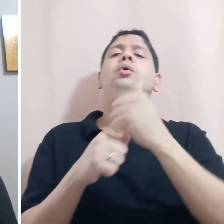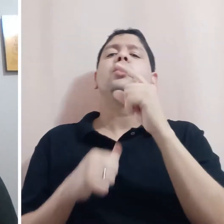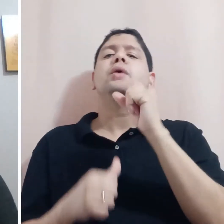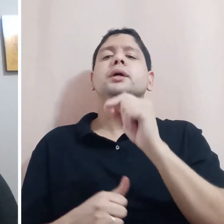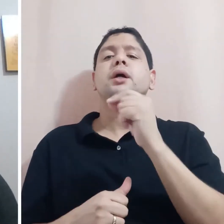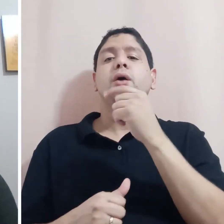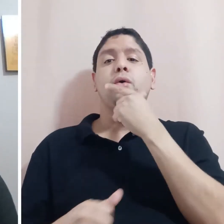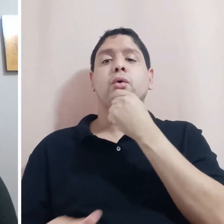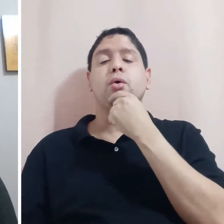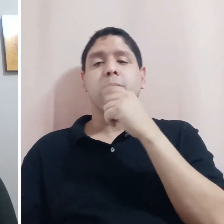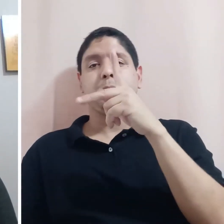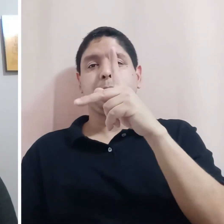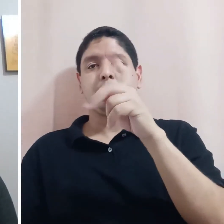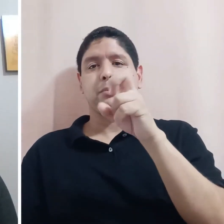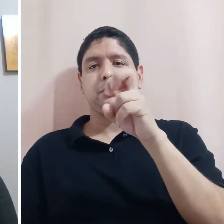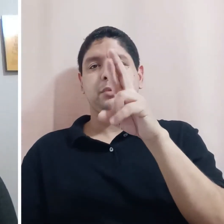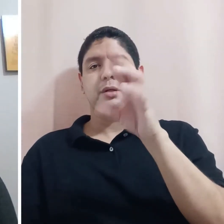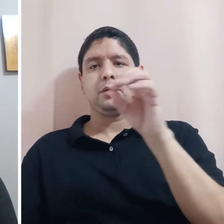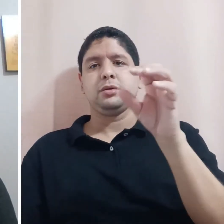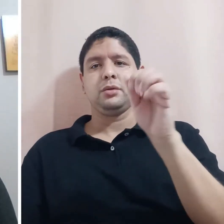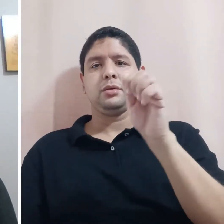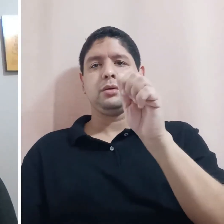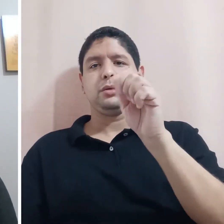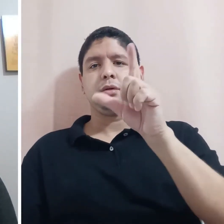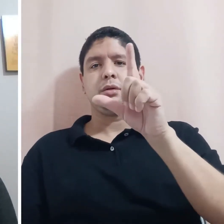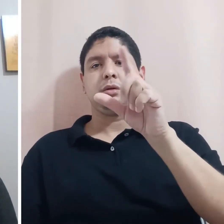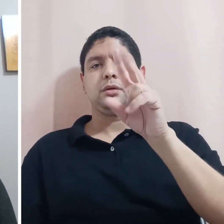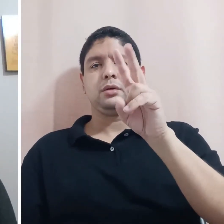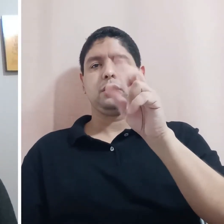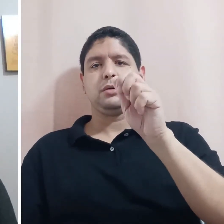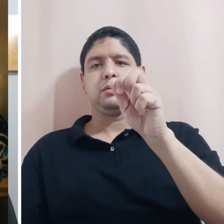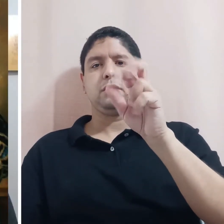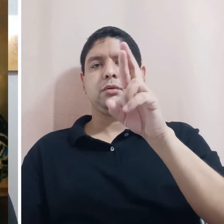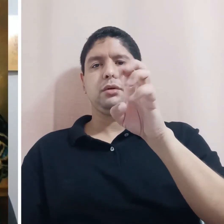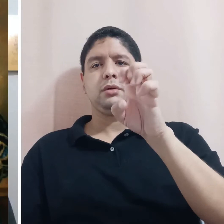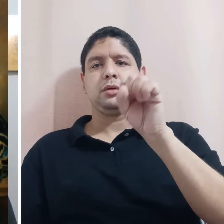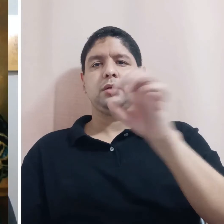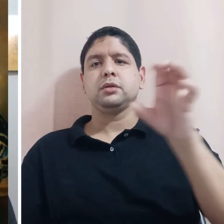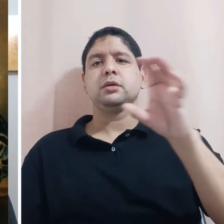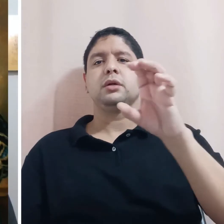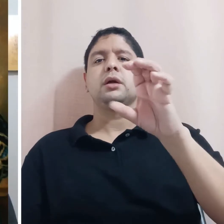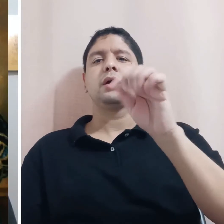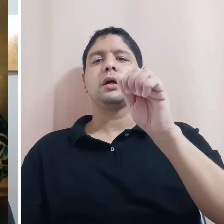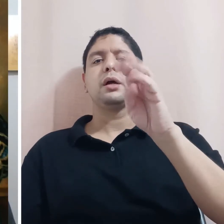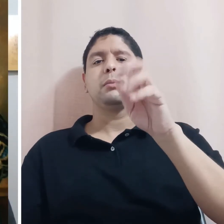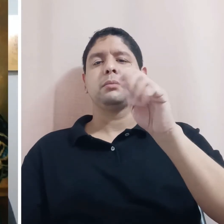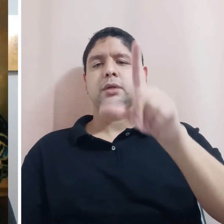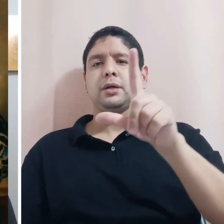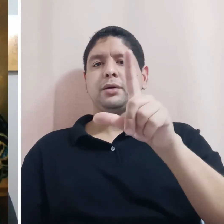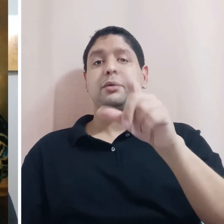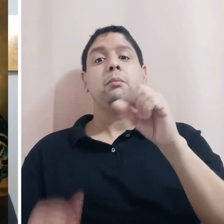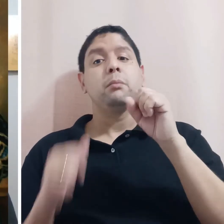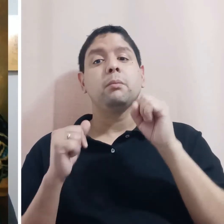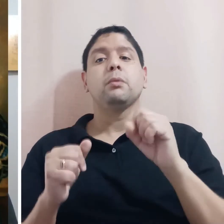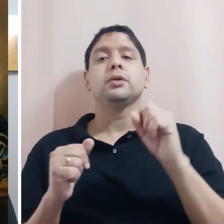outra expedição que foi justamente aquela comandada pelo Pedro Álvares Cabral, né? Aquela justamente que chegou ao